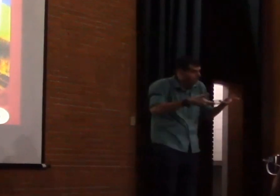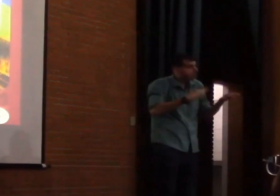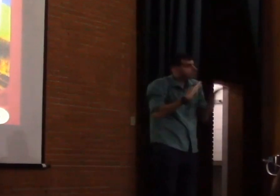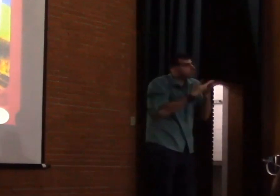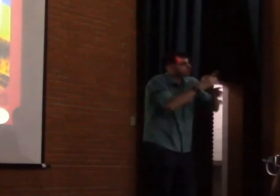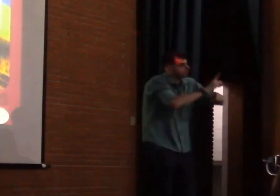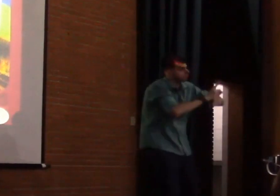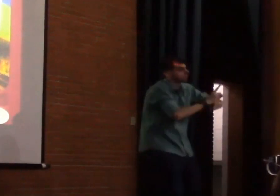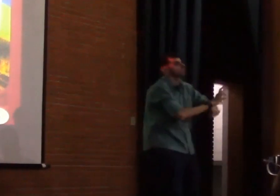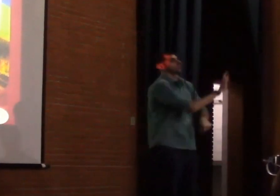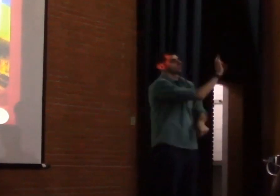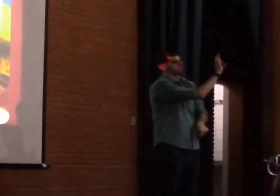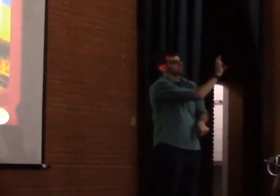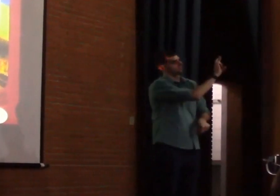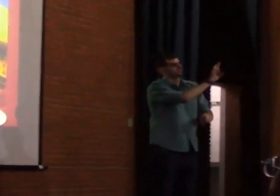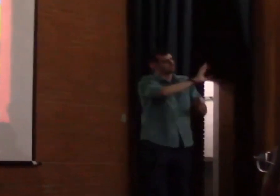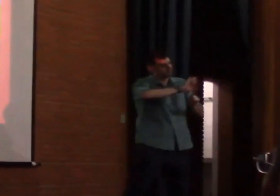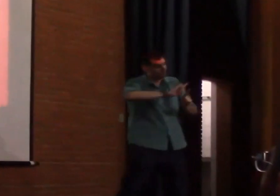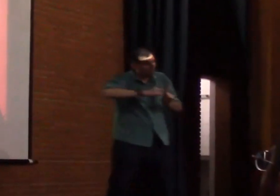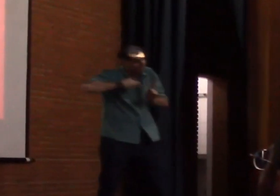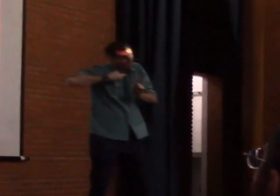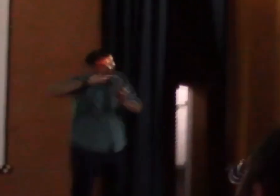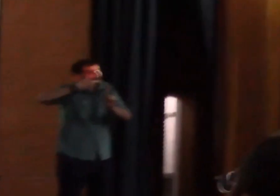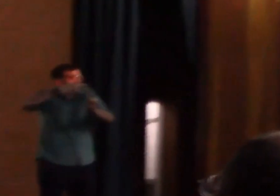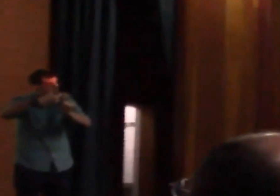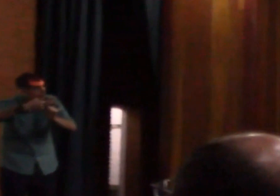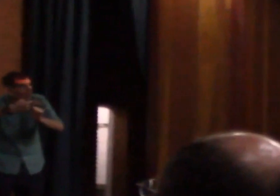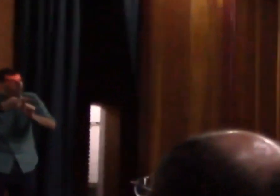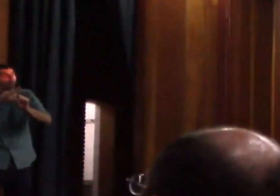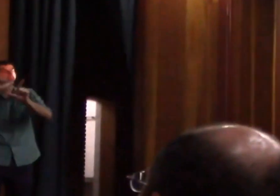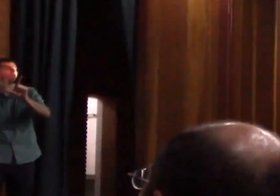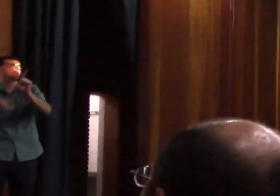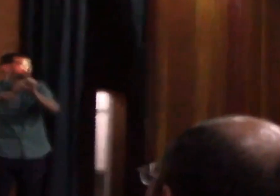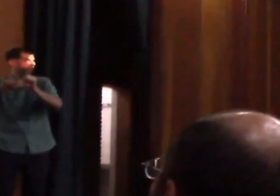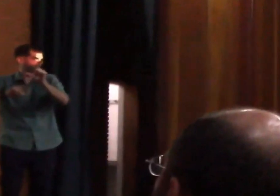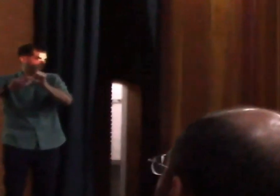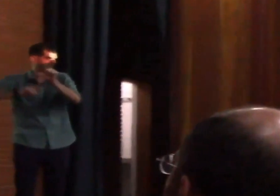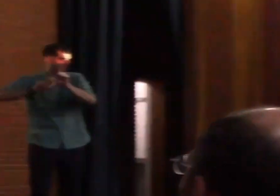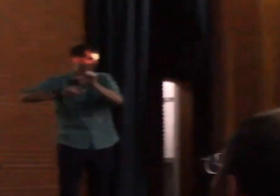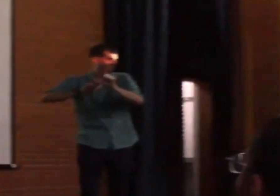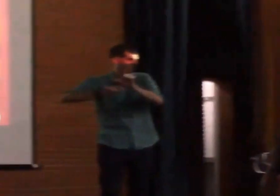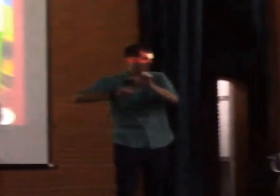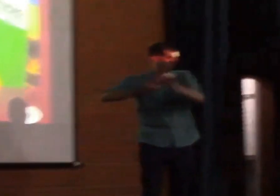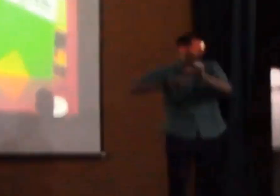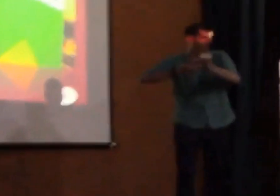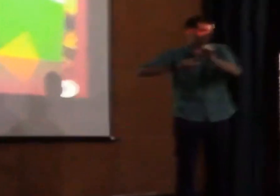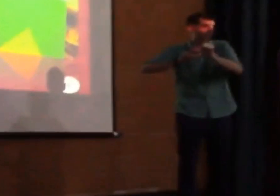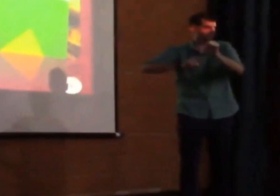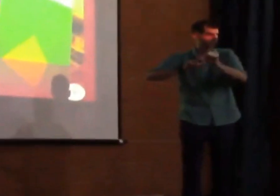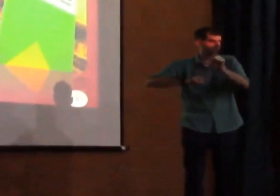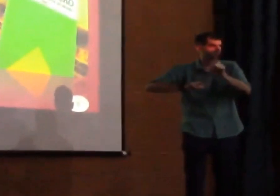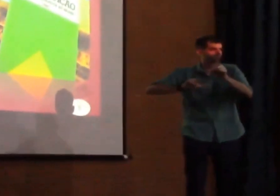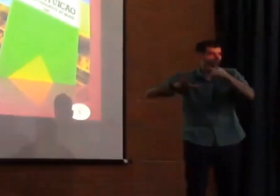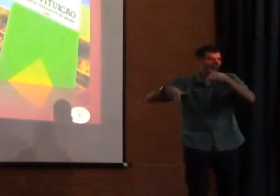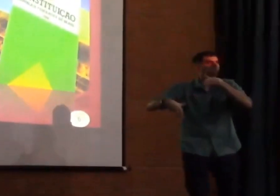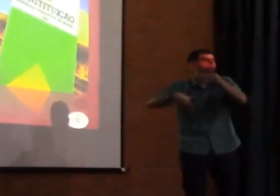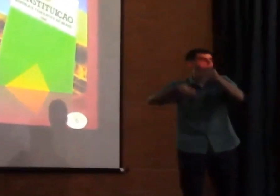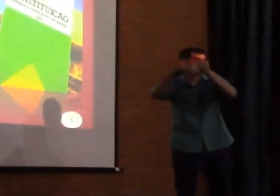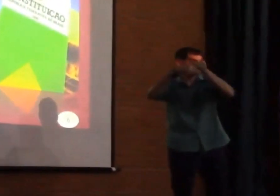né? Como já foi falado aqui do meu currículo, eu sou doutor, além disso, na área de letras, né? Formação em letras,